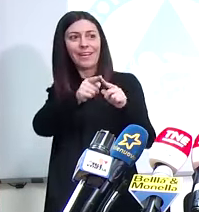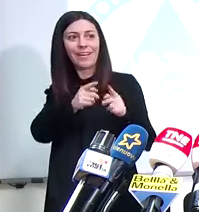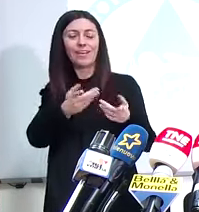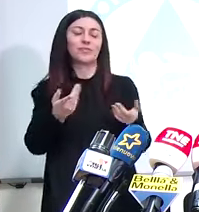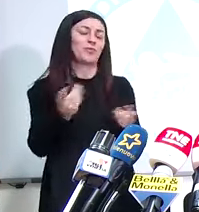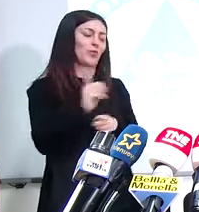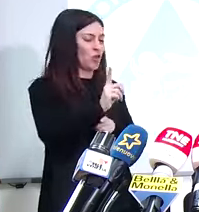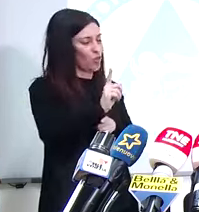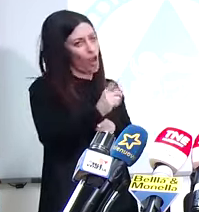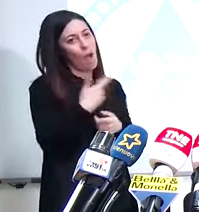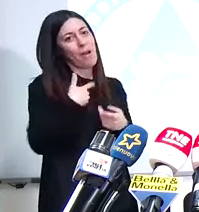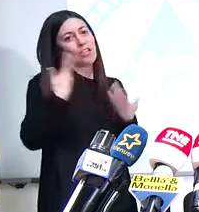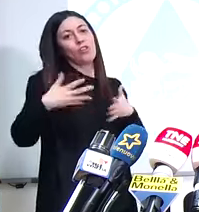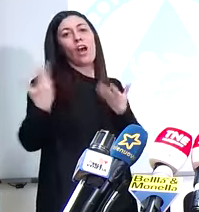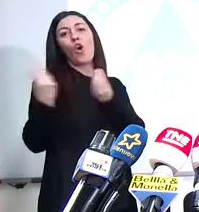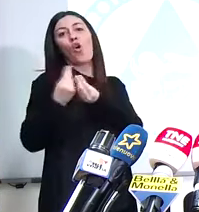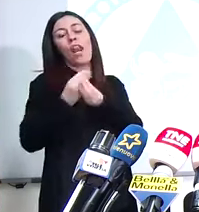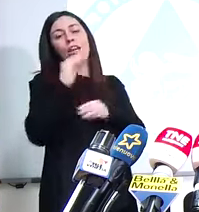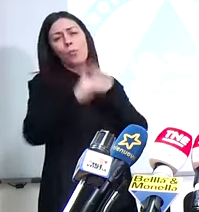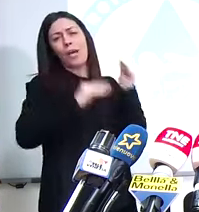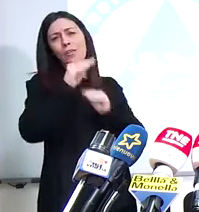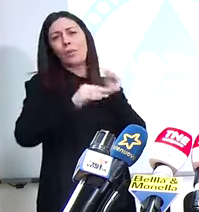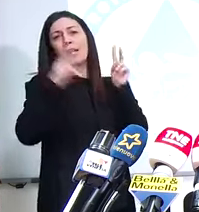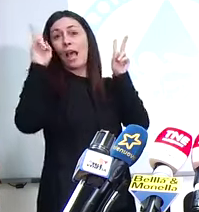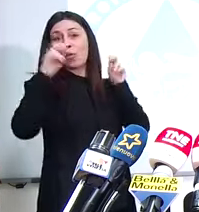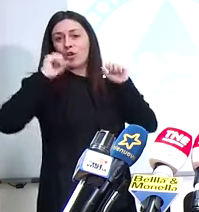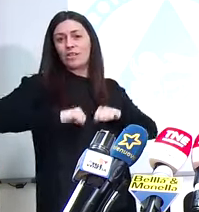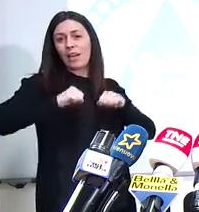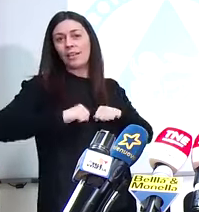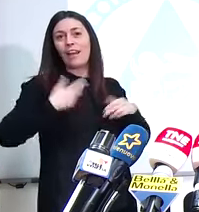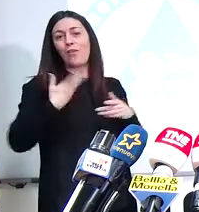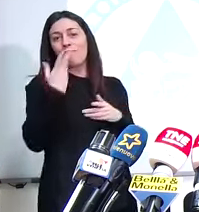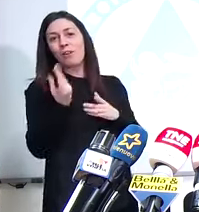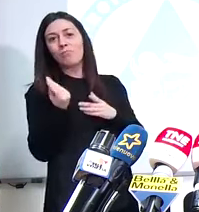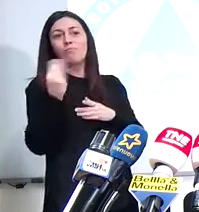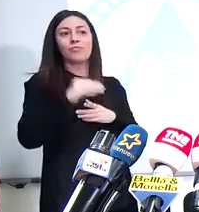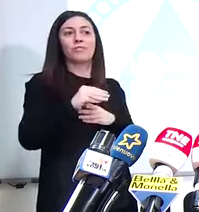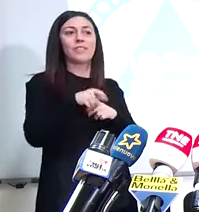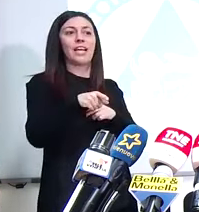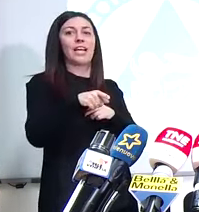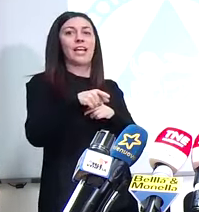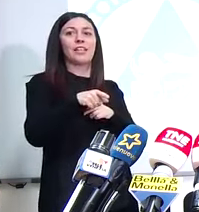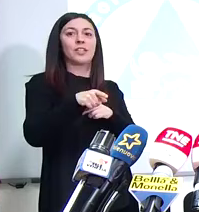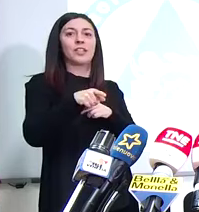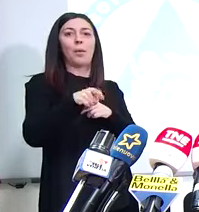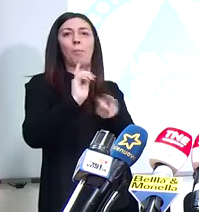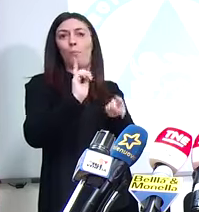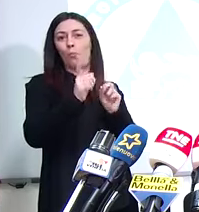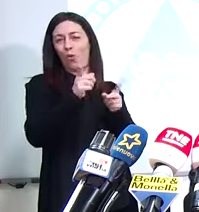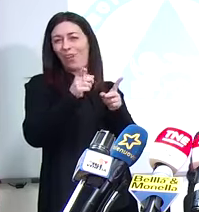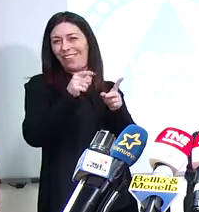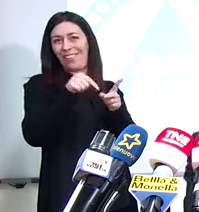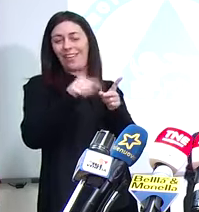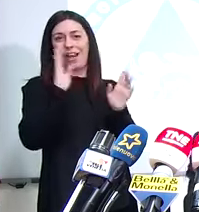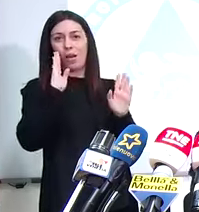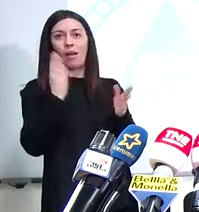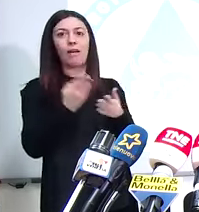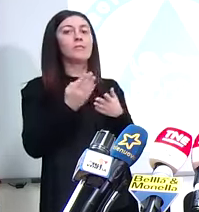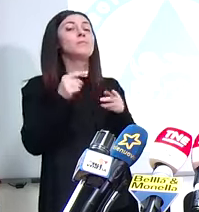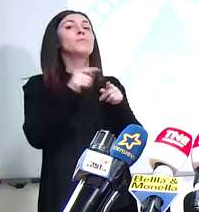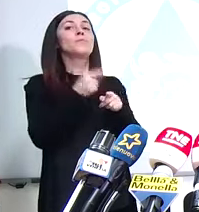molto di materia sanitaria quindi visto che c'è marco poi lei giustamente ha detto che siamo a cavallo